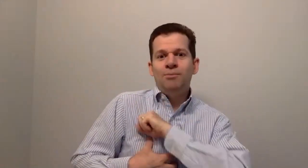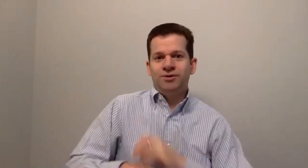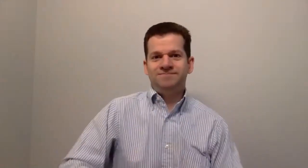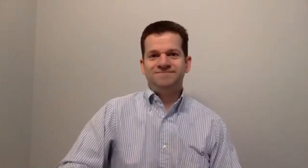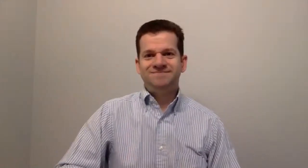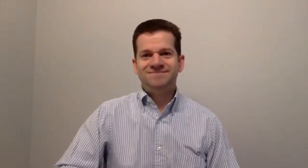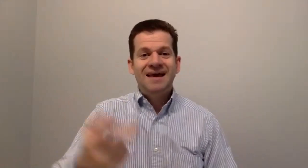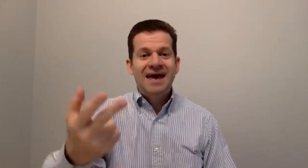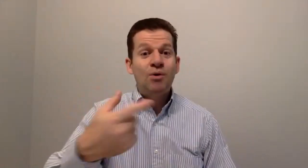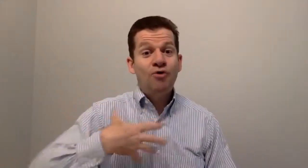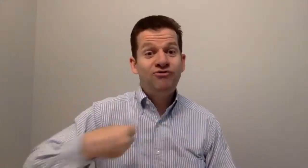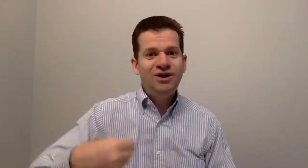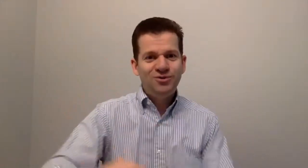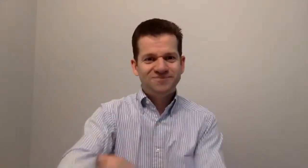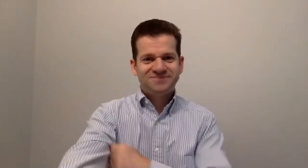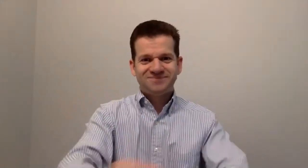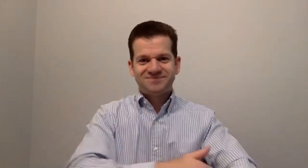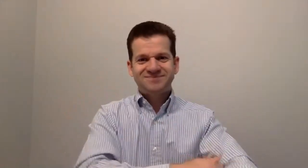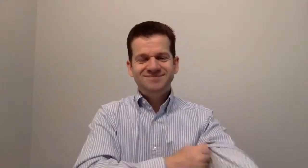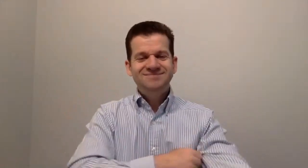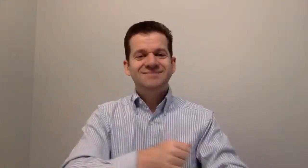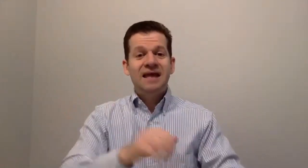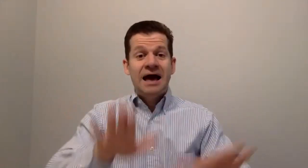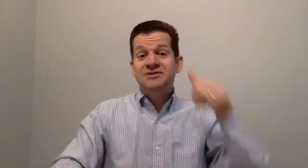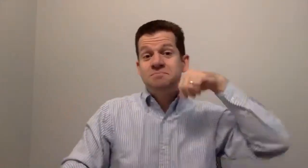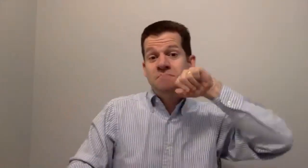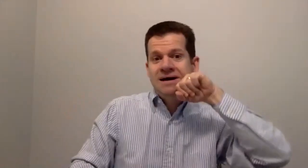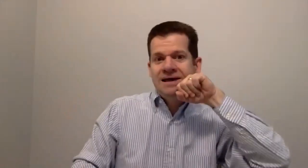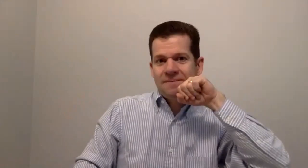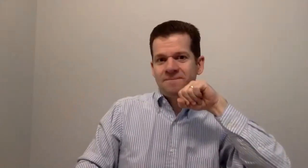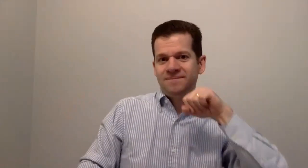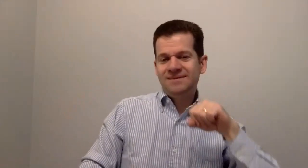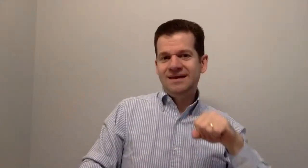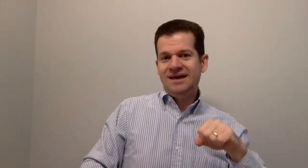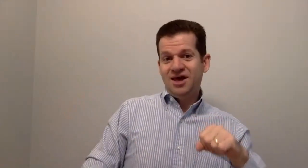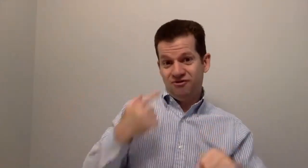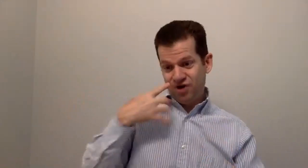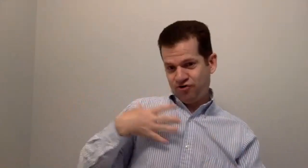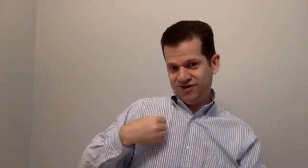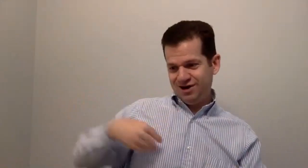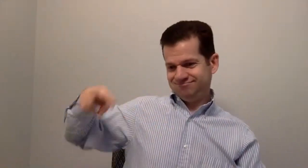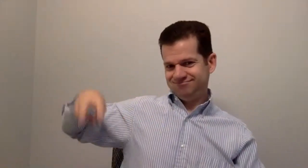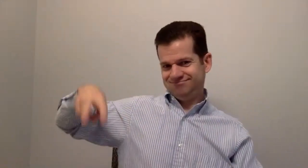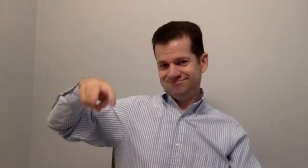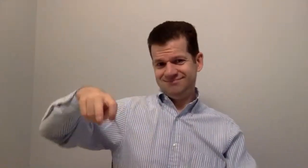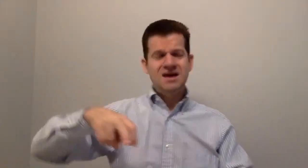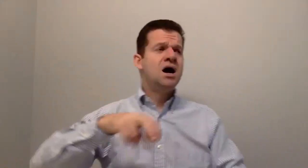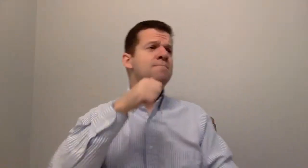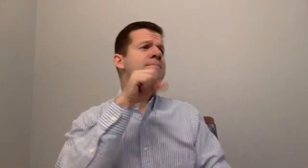amor. É igual o filho. Às vezes, mãe vê o filho.